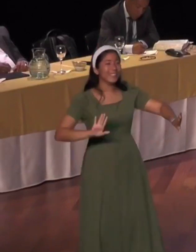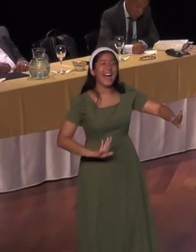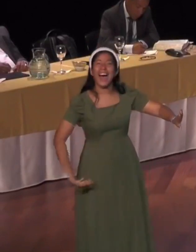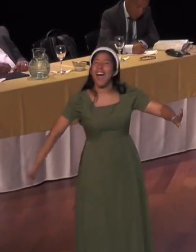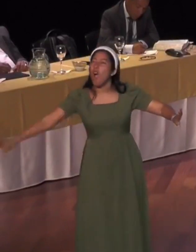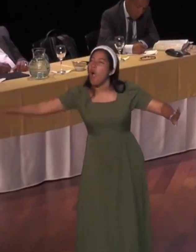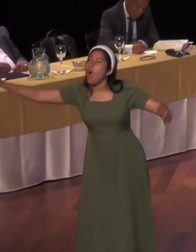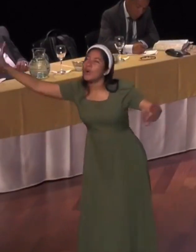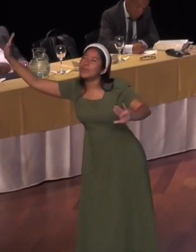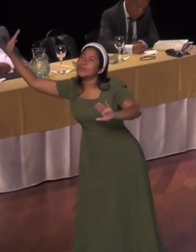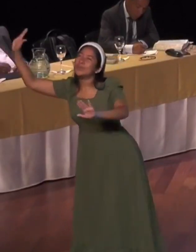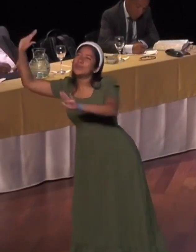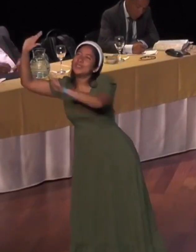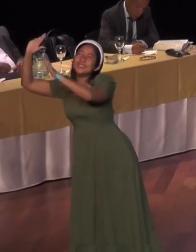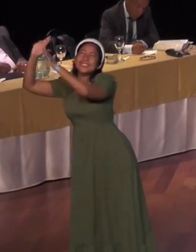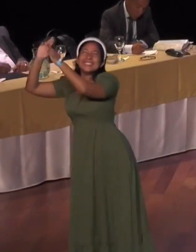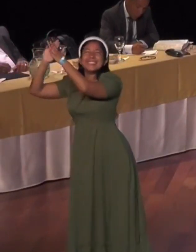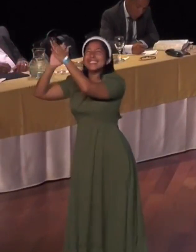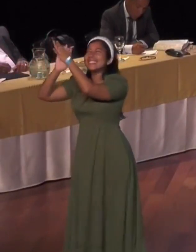del llamado.